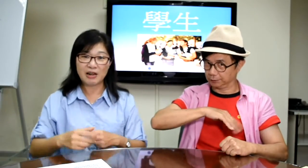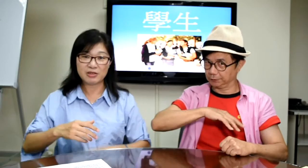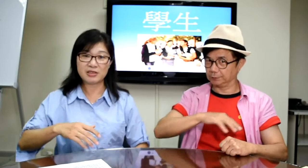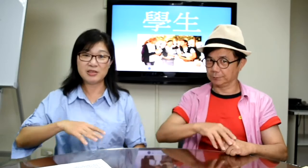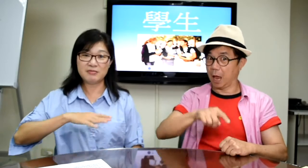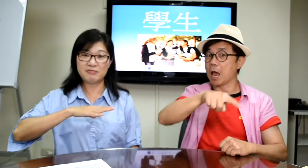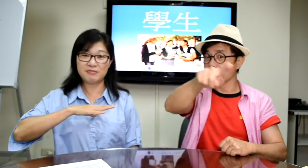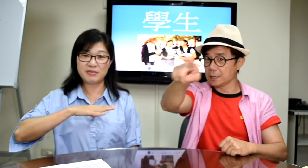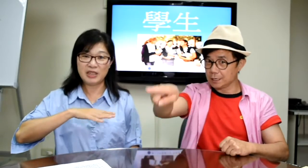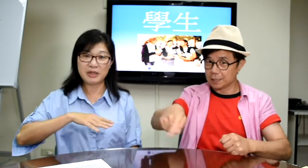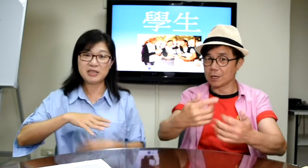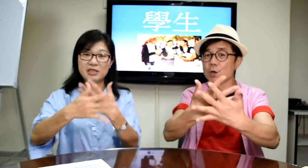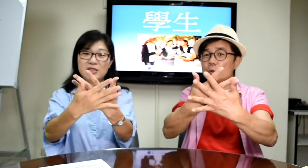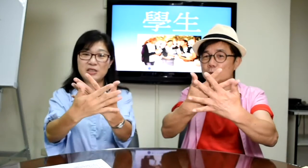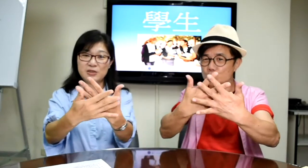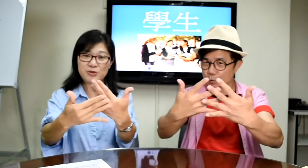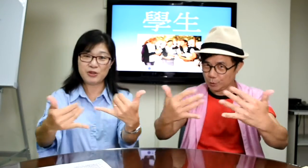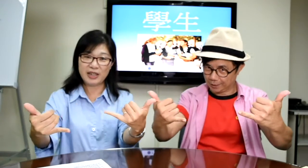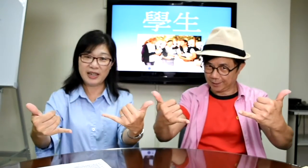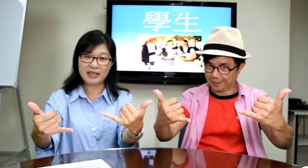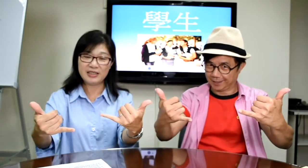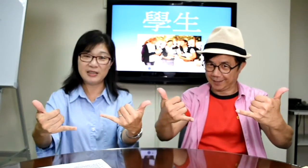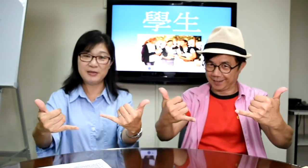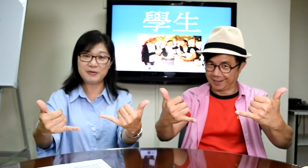师，你们是学生，